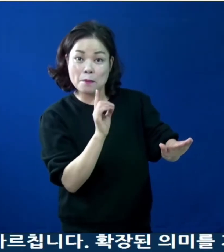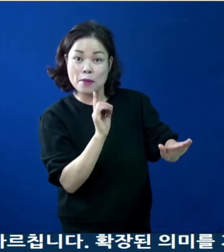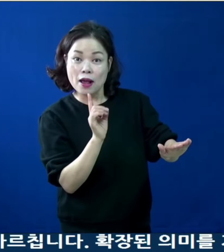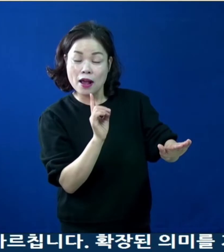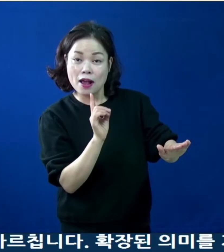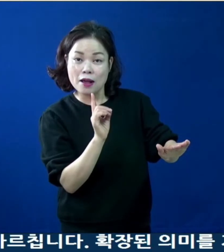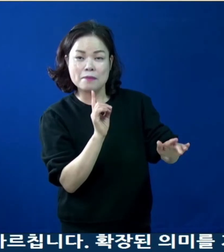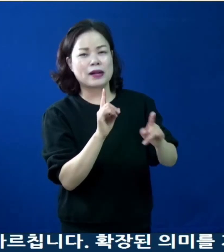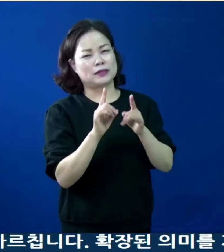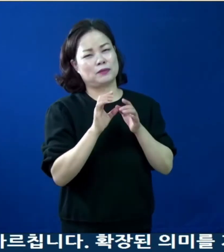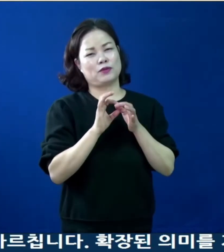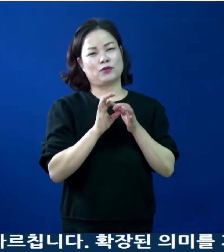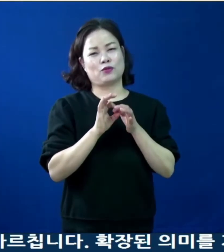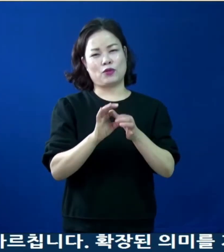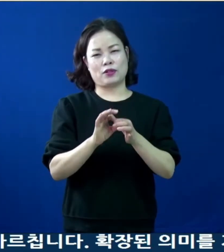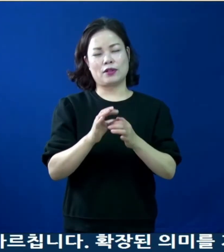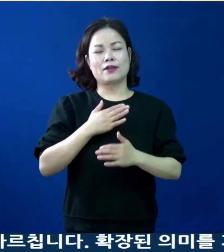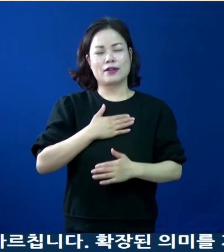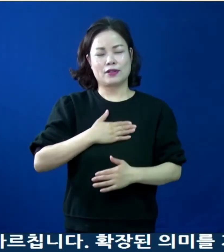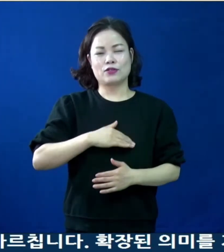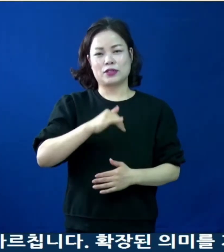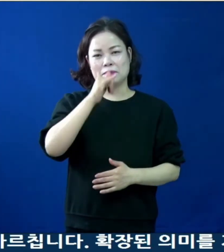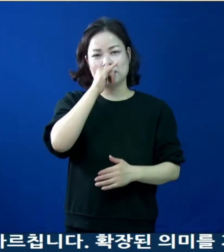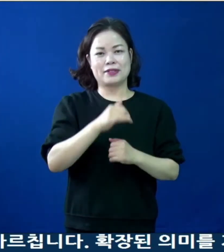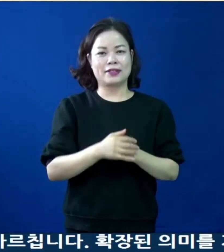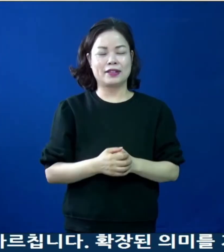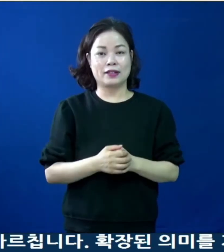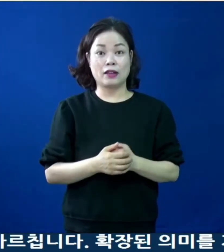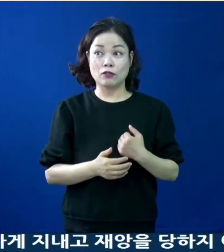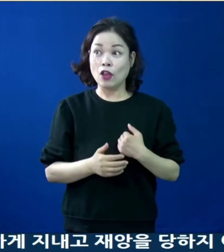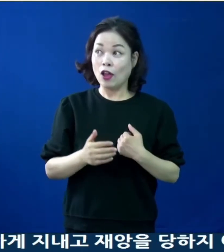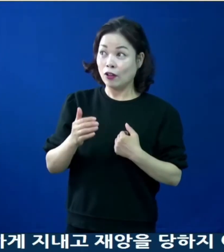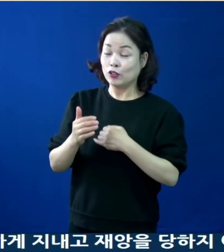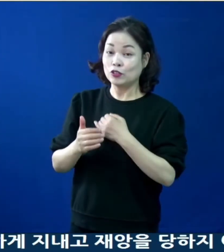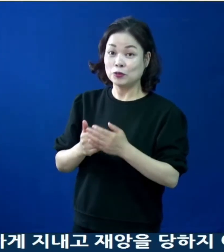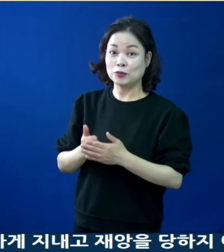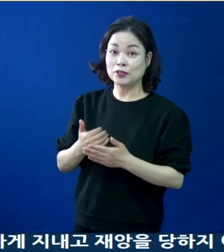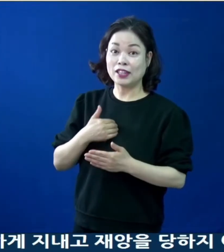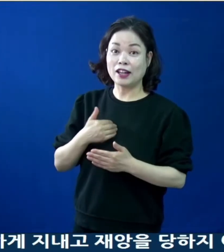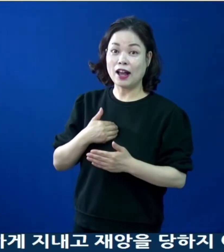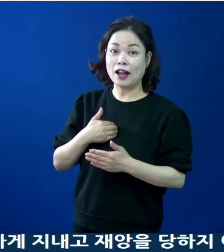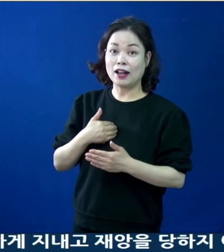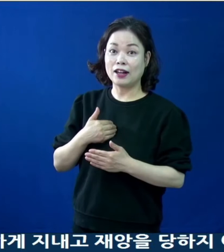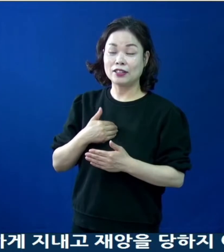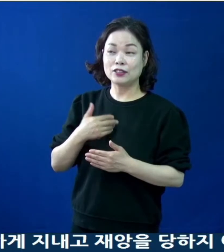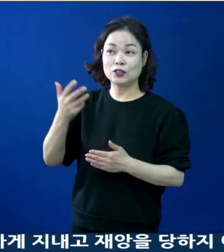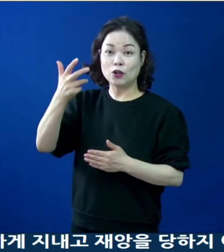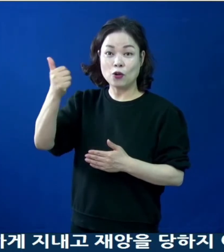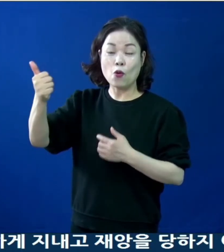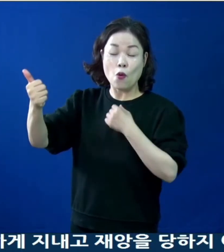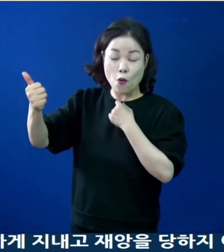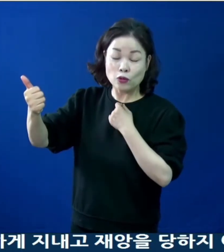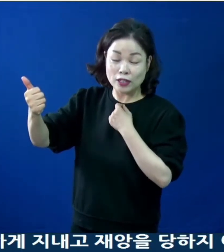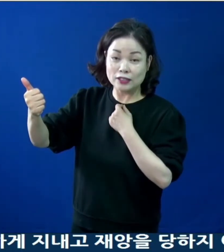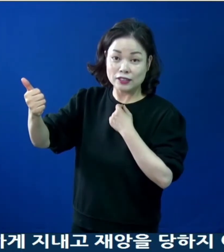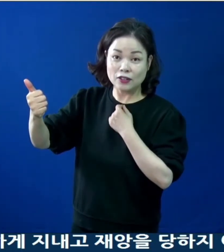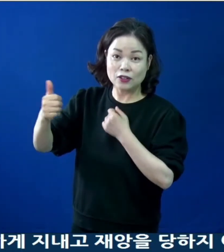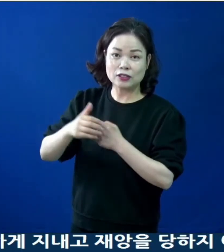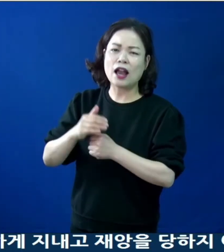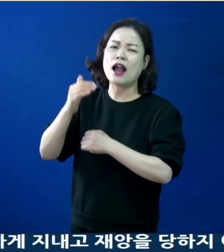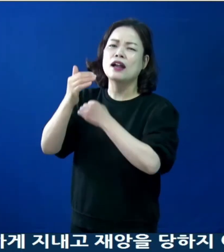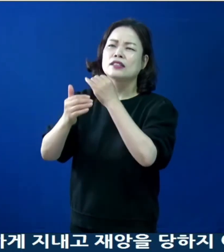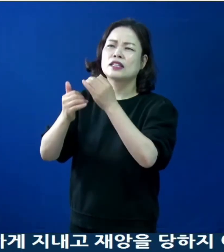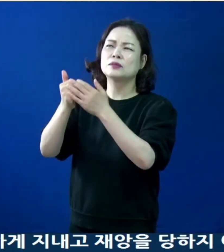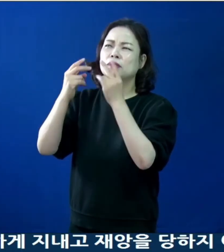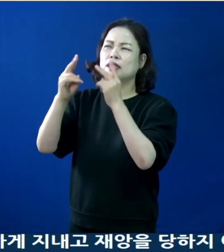이 말씀을 통해서 알게 되었습니다. 네, 하나님께서 내게 원하시는 것은